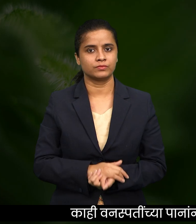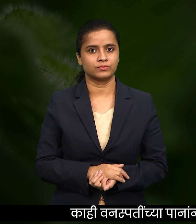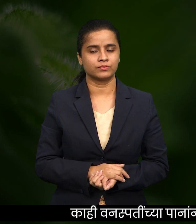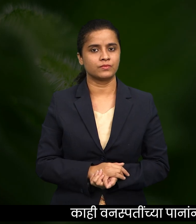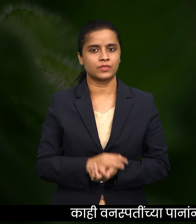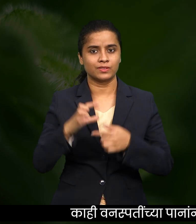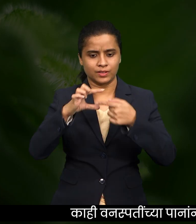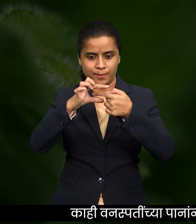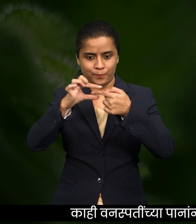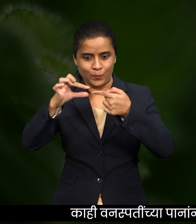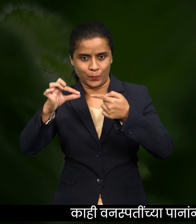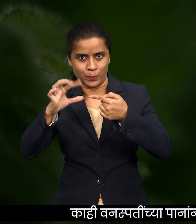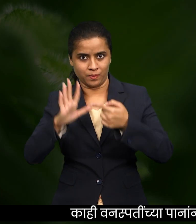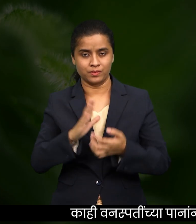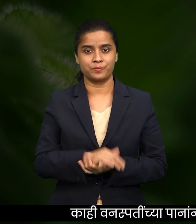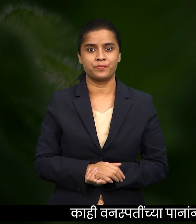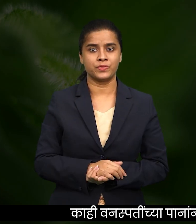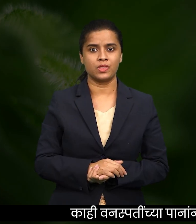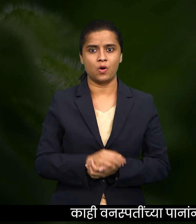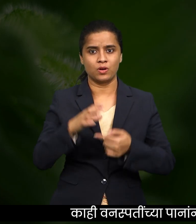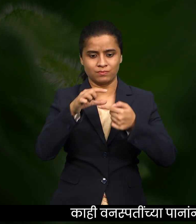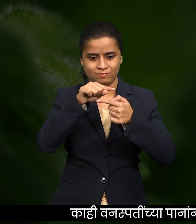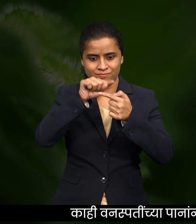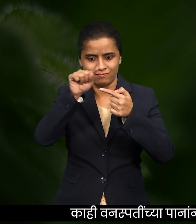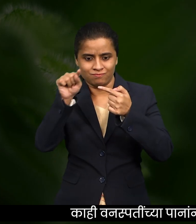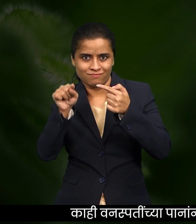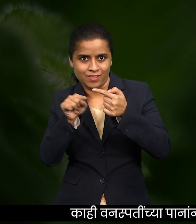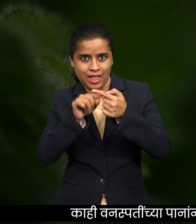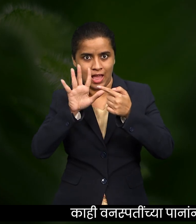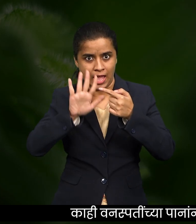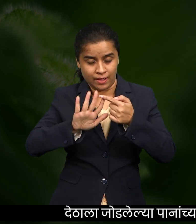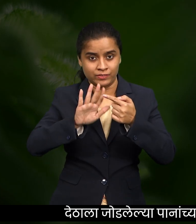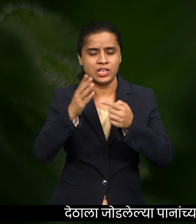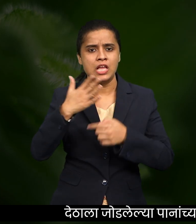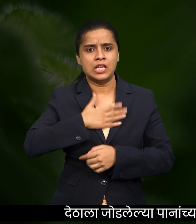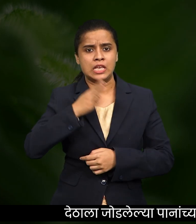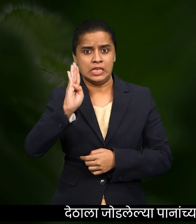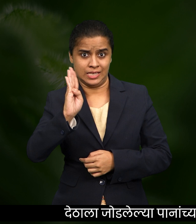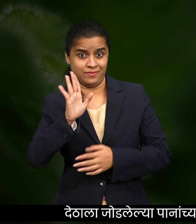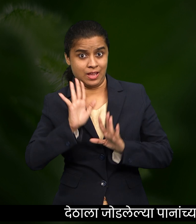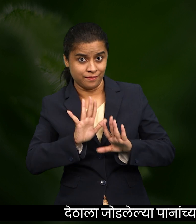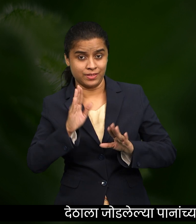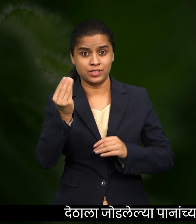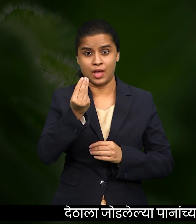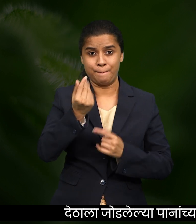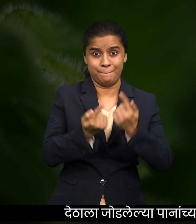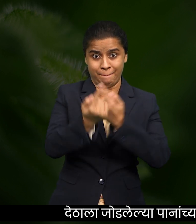काही वनस्पतीच्या पानांना देठ असते ज्याला देठ म्हणतात. देठाला